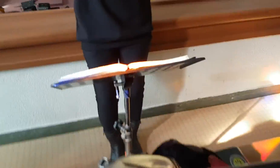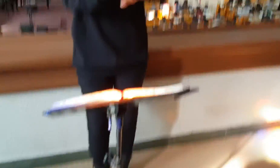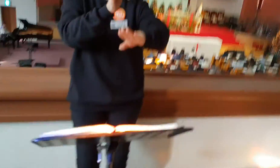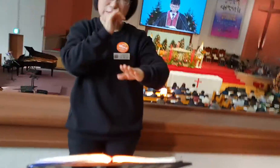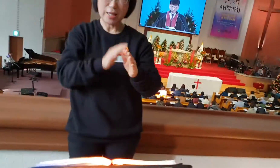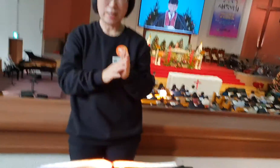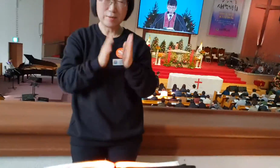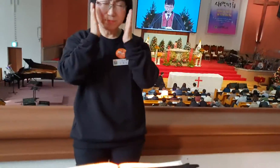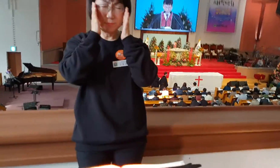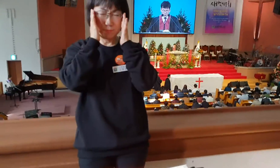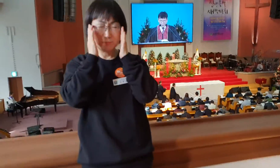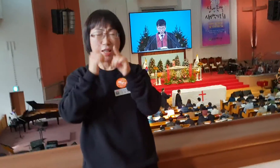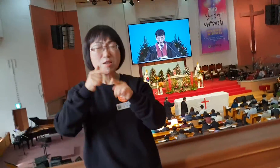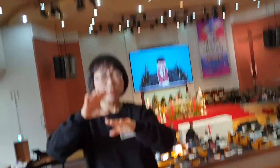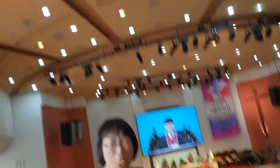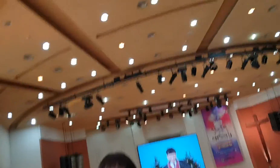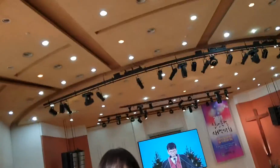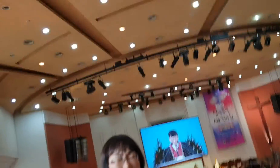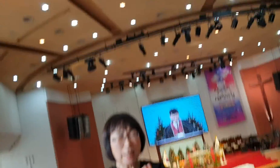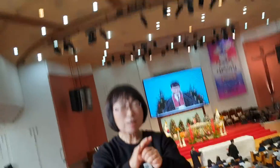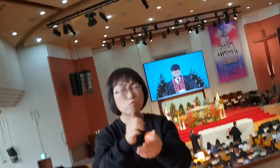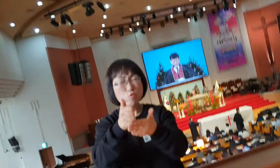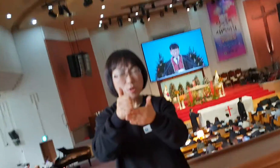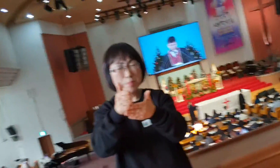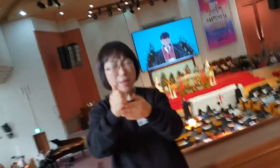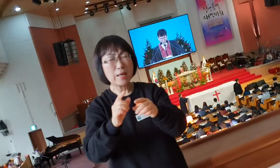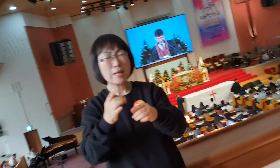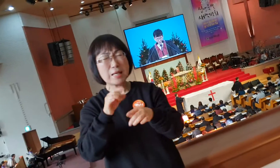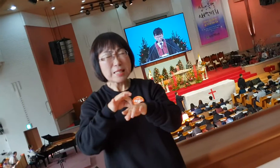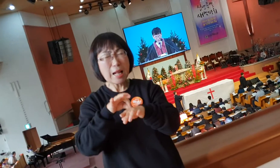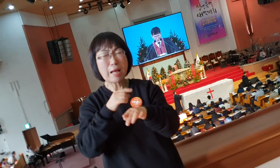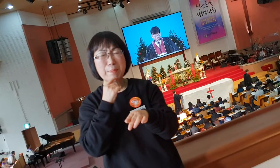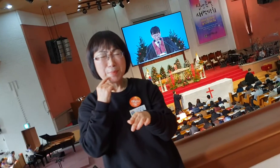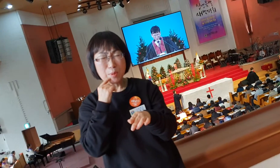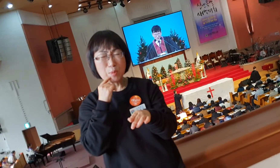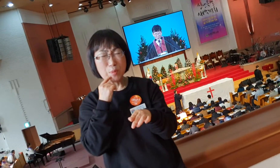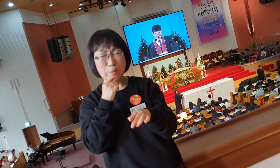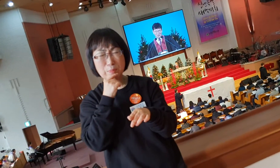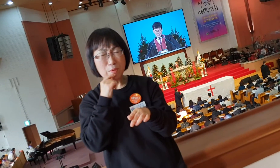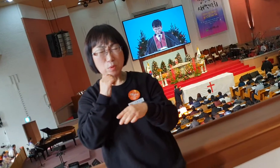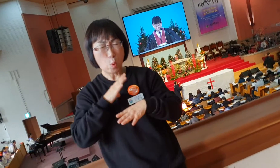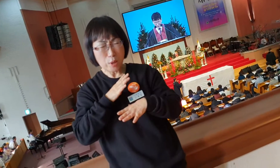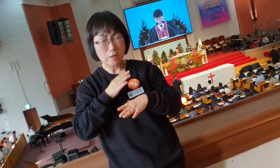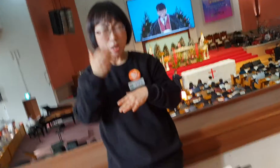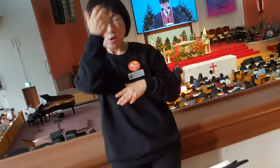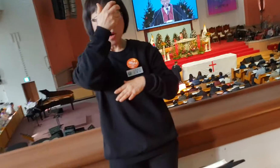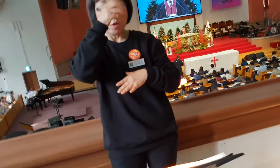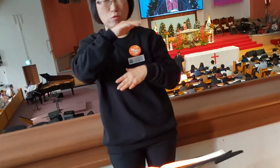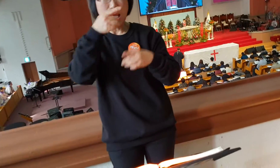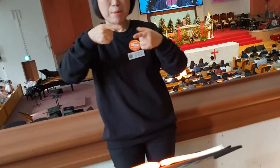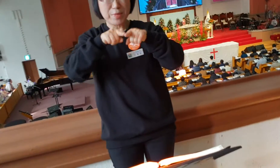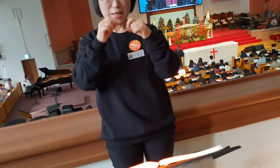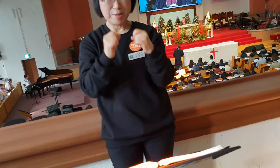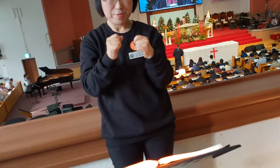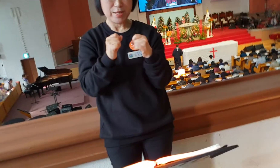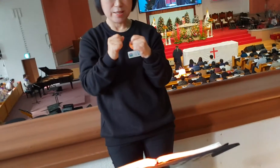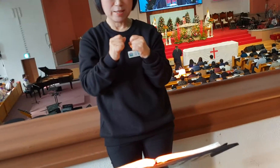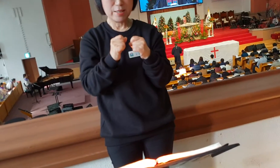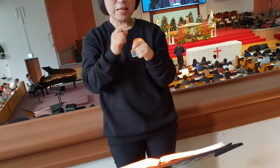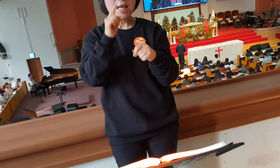예수 그리스도 사랑하는 주님의 살과 피움 또 놀라우신 성령님 우리와 함께 하십니다